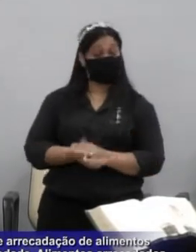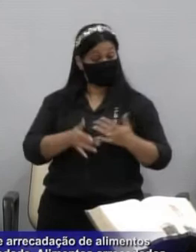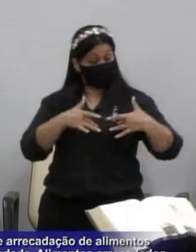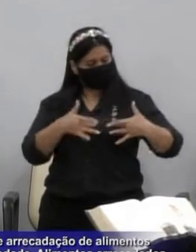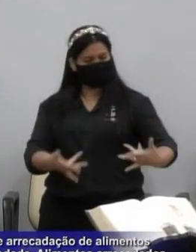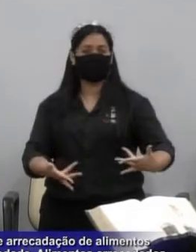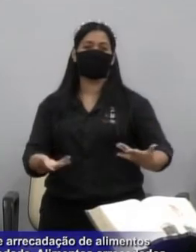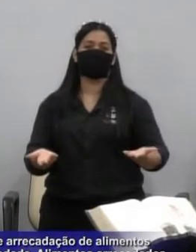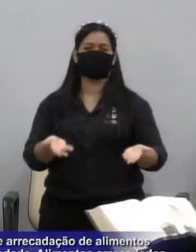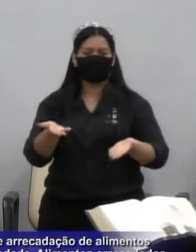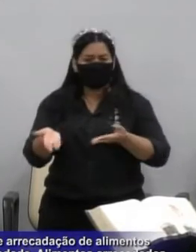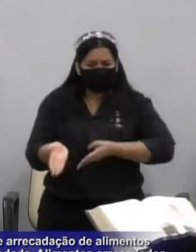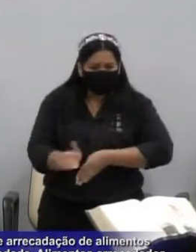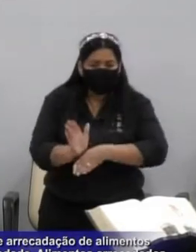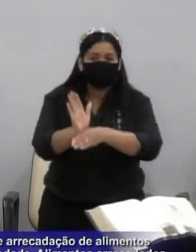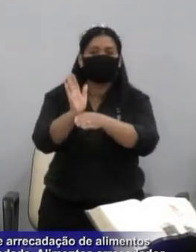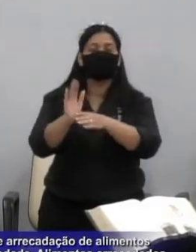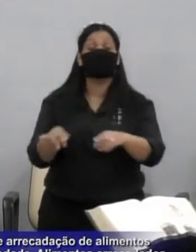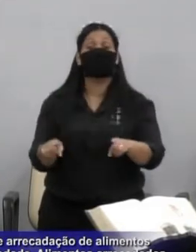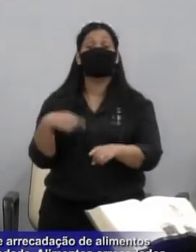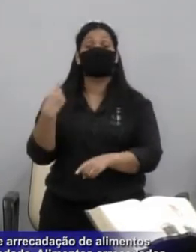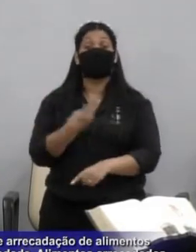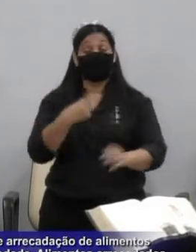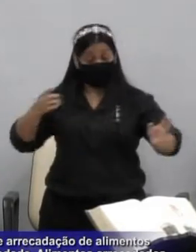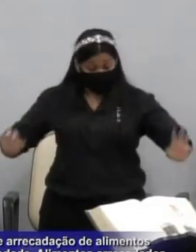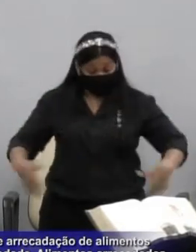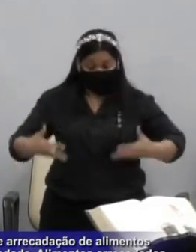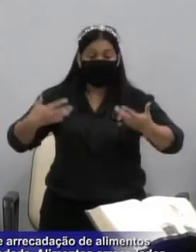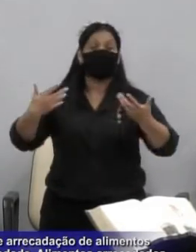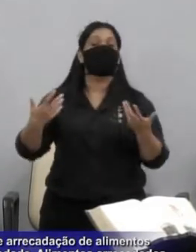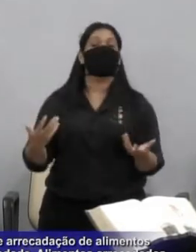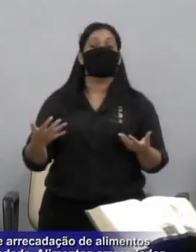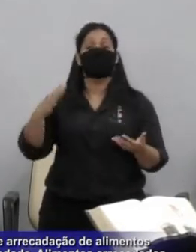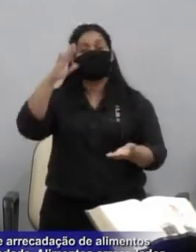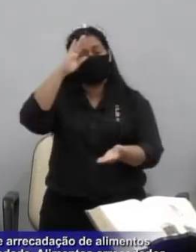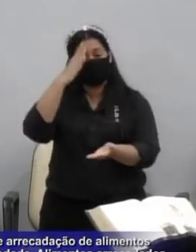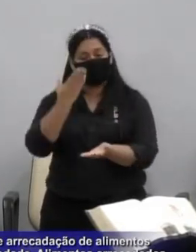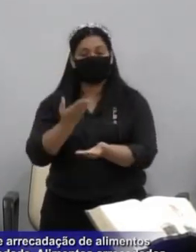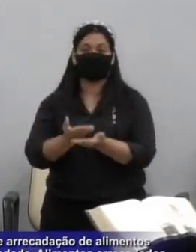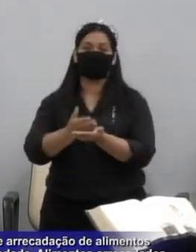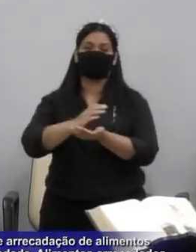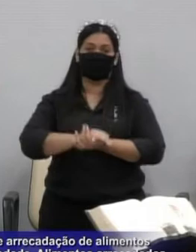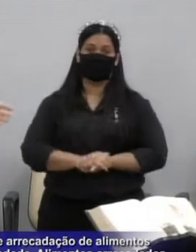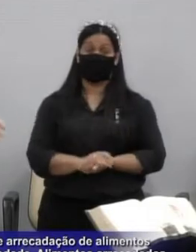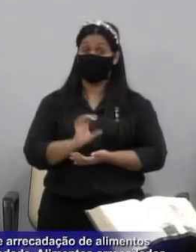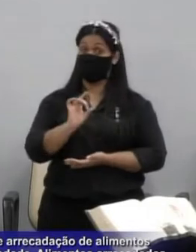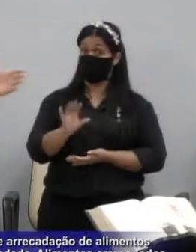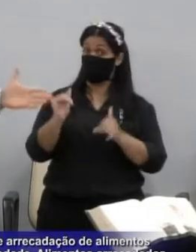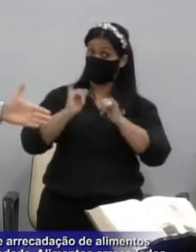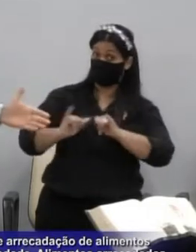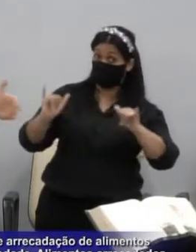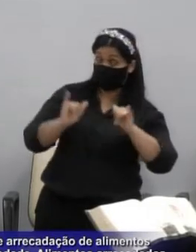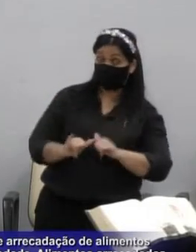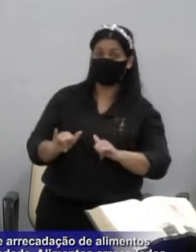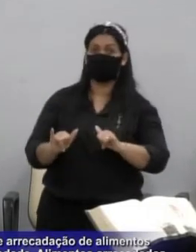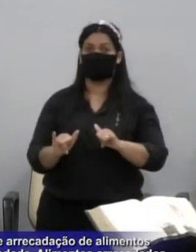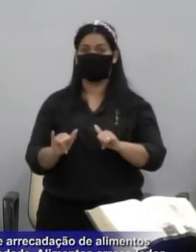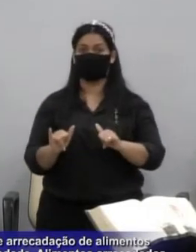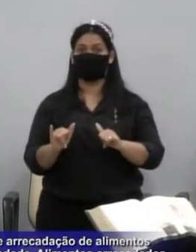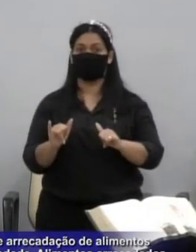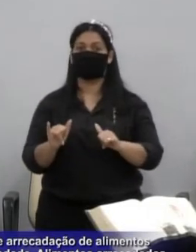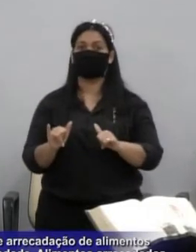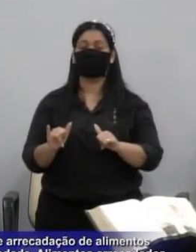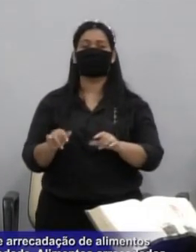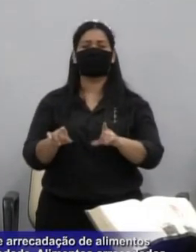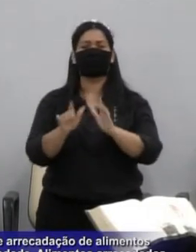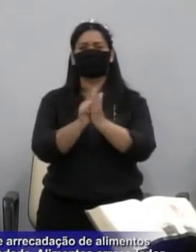generosa, e isso também nos anima a acreditar, não só nessa campanha, registrar aqui a campanha do